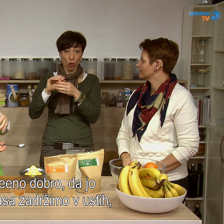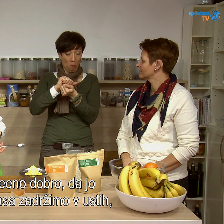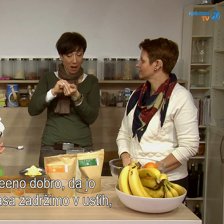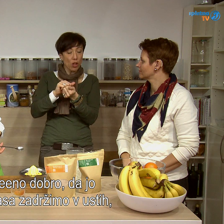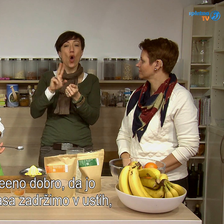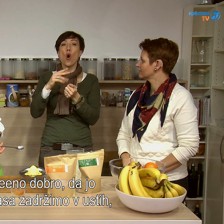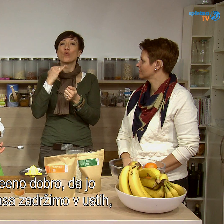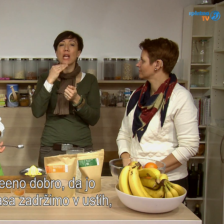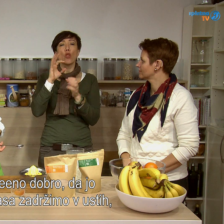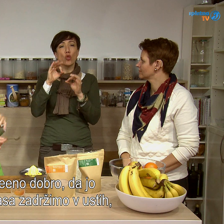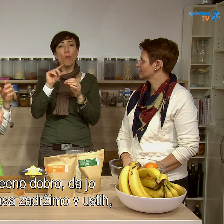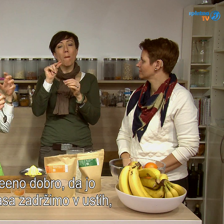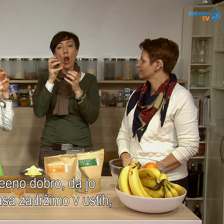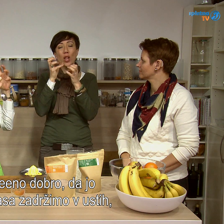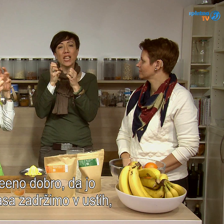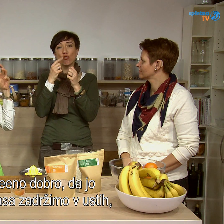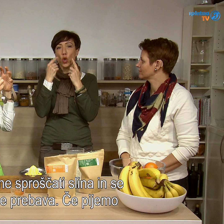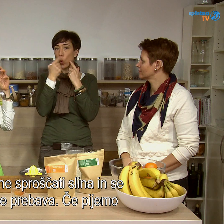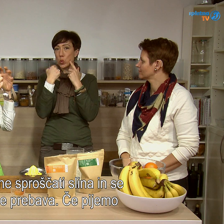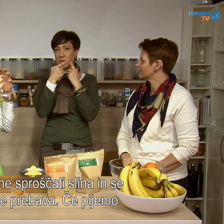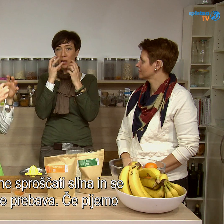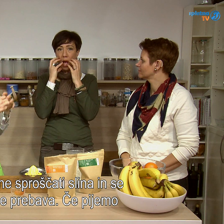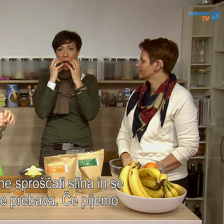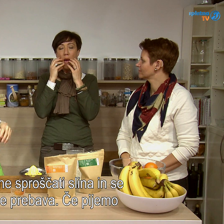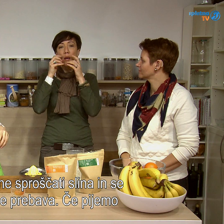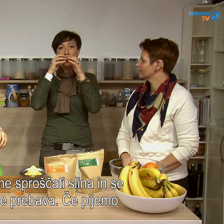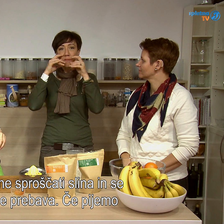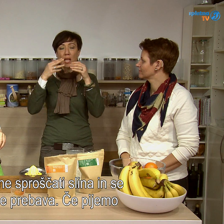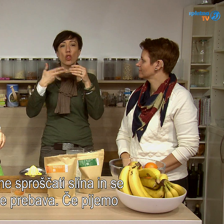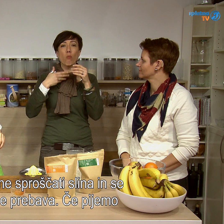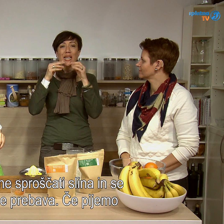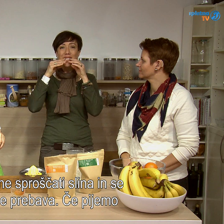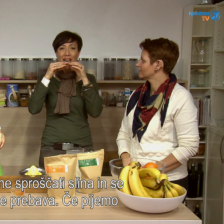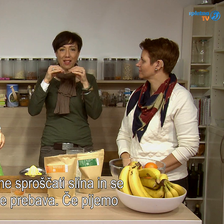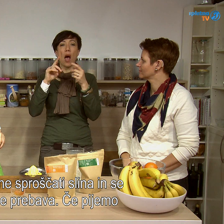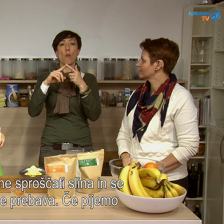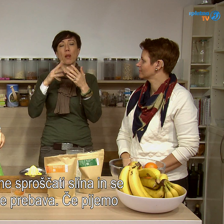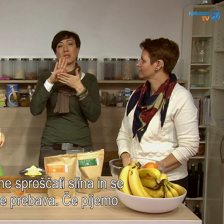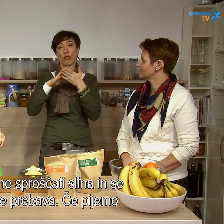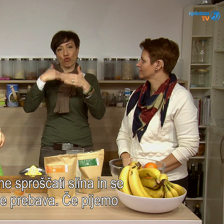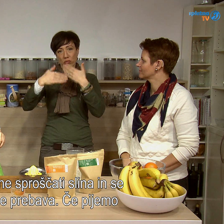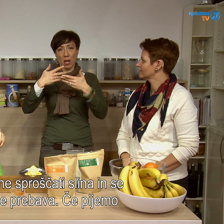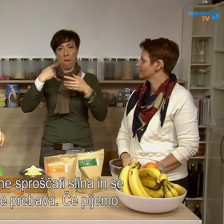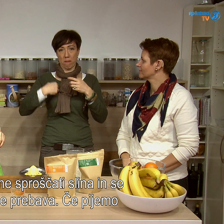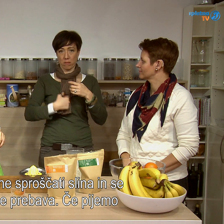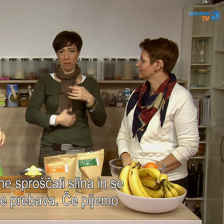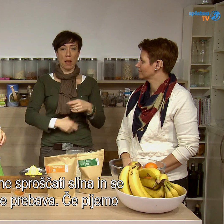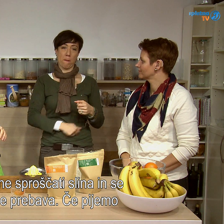nekaj časa zadržimo v ustih, da se začne sproščati slina in tudi začne prebava.